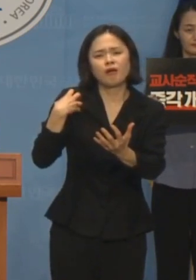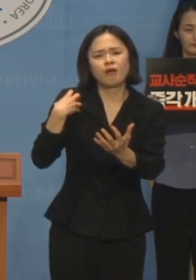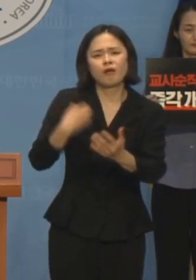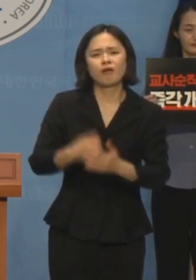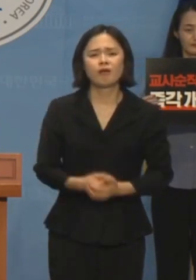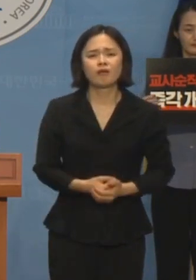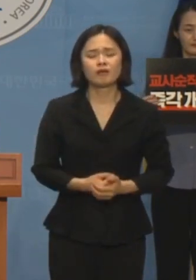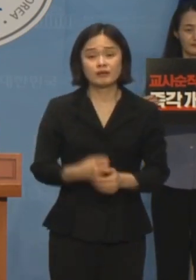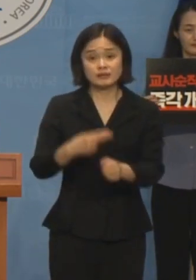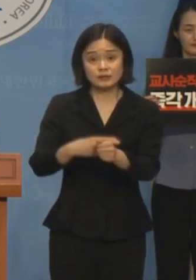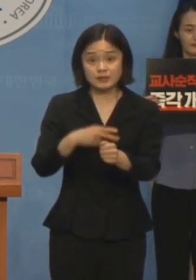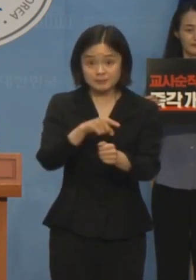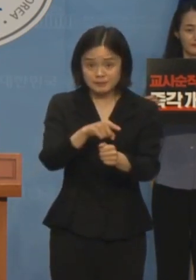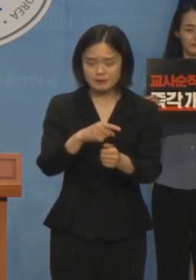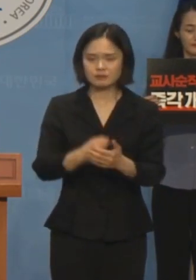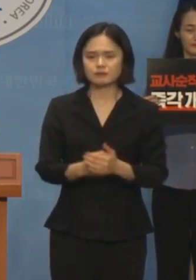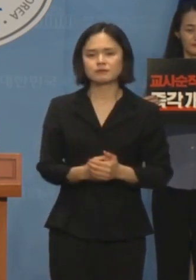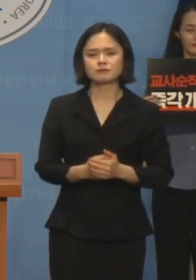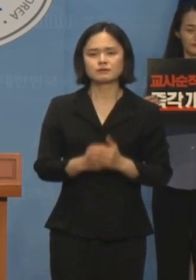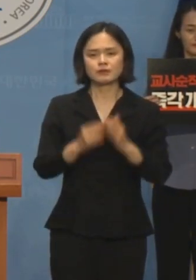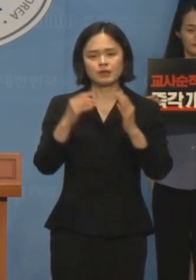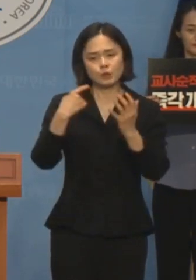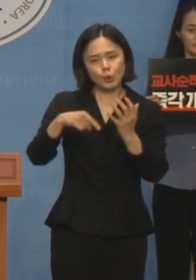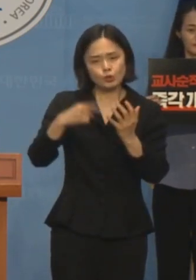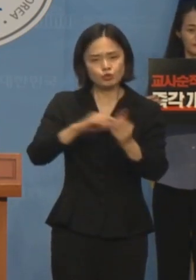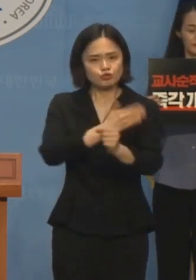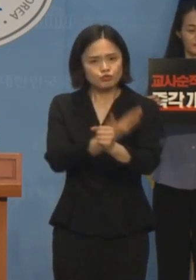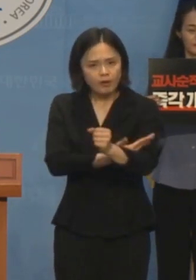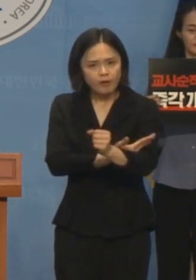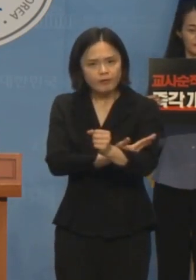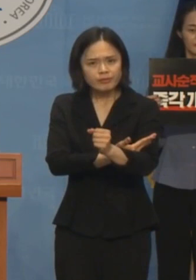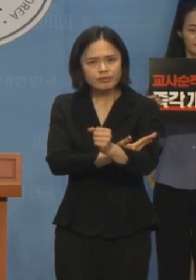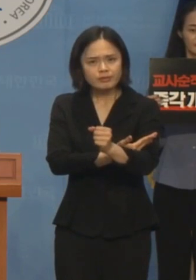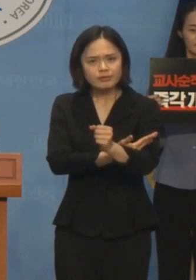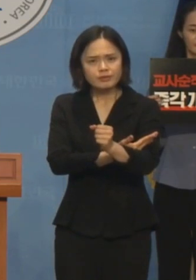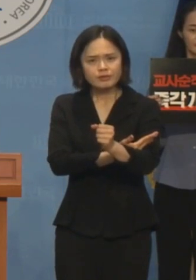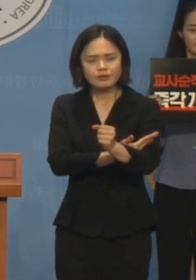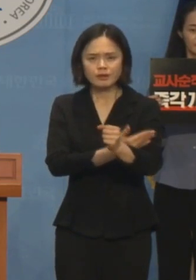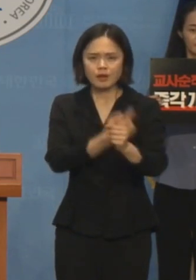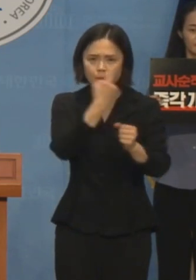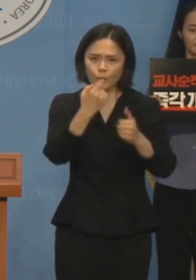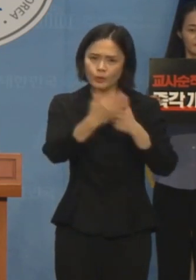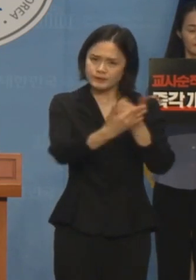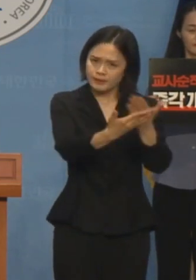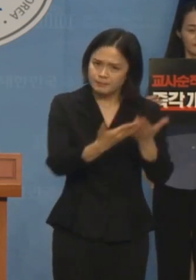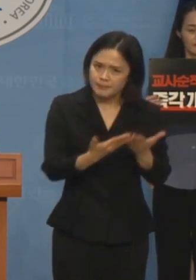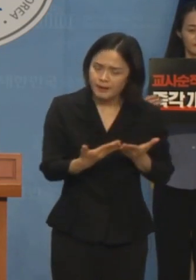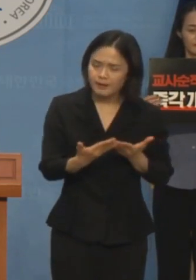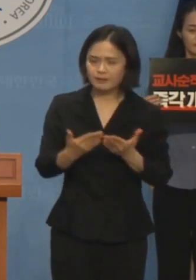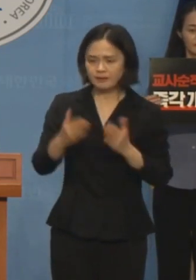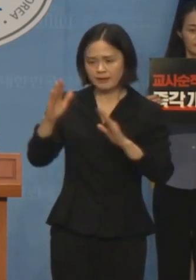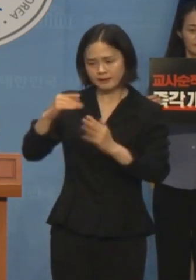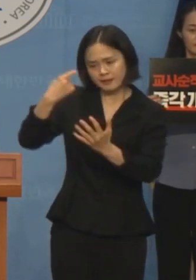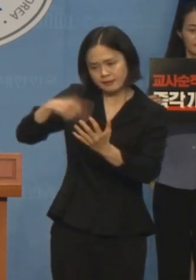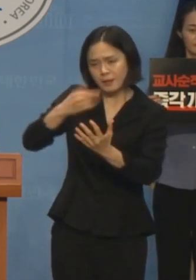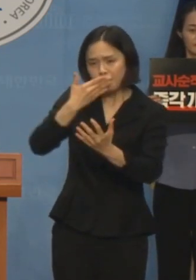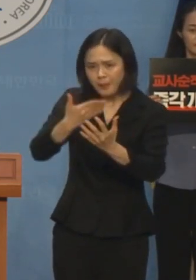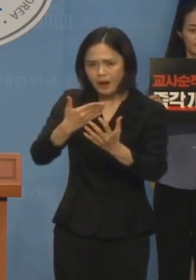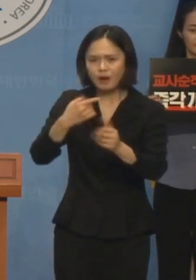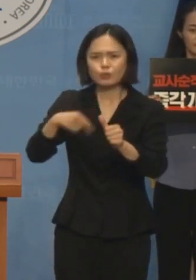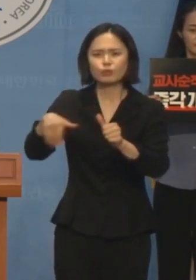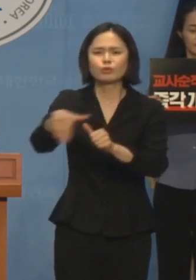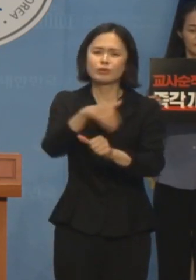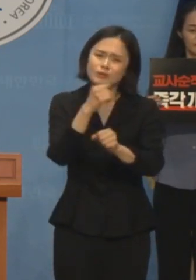수업권을 지키고 학교 폭력으로부터 아이들을 지켜내고 아이들이 성장할 수 있도록 지도할 수 있는 환경을 만들어